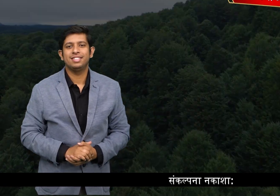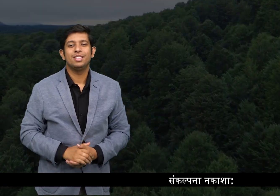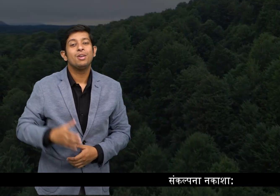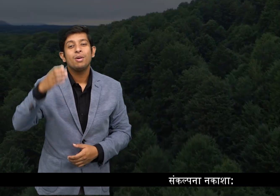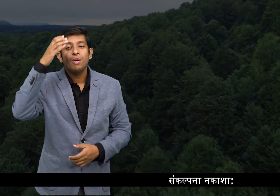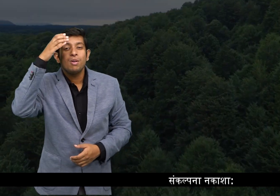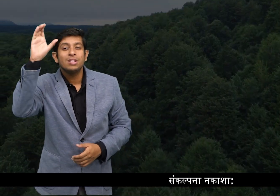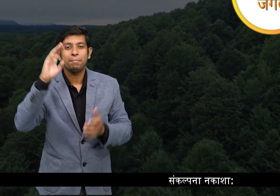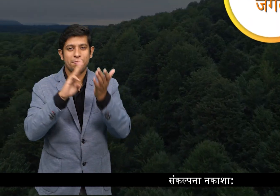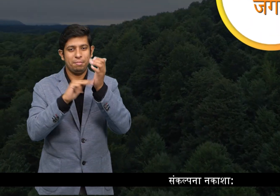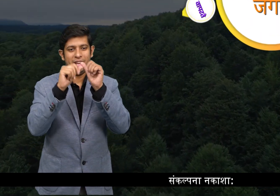संकल्पना नकाशा.